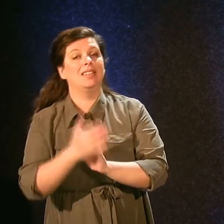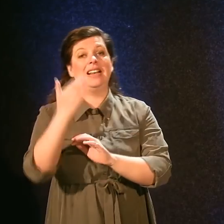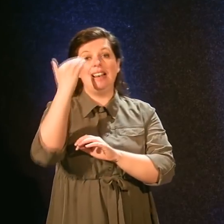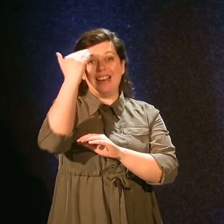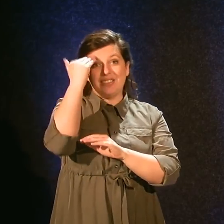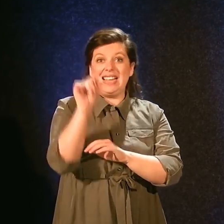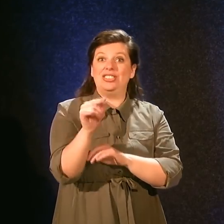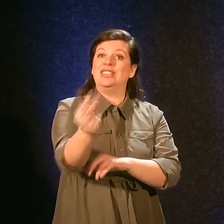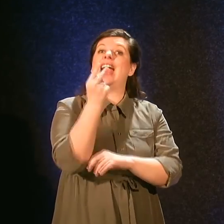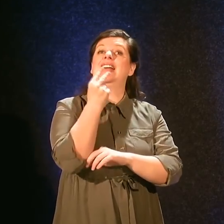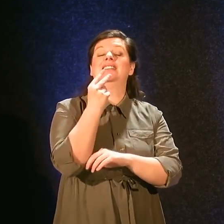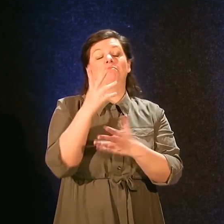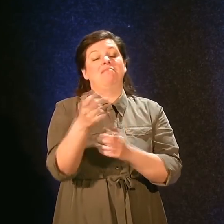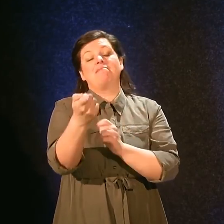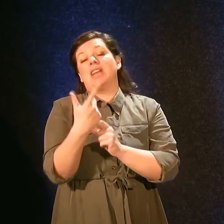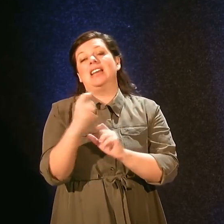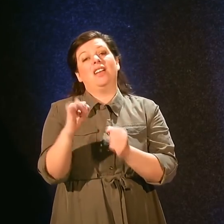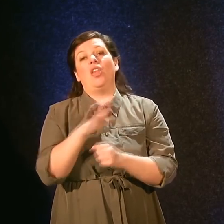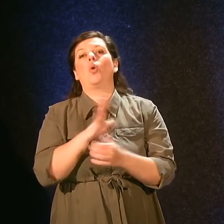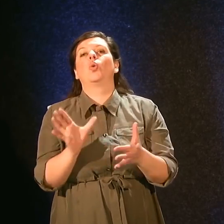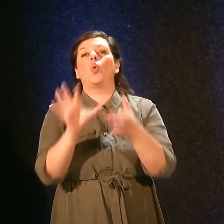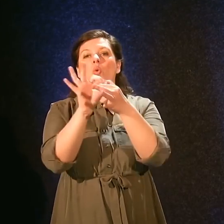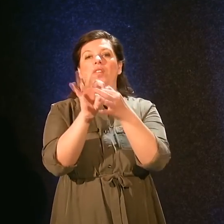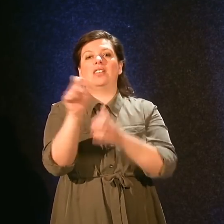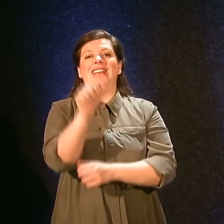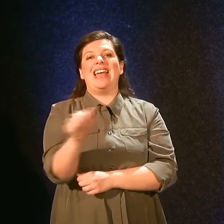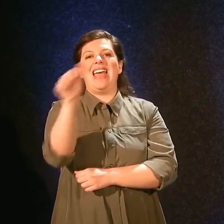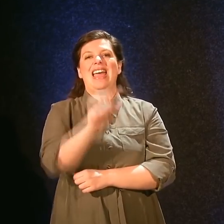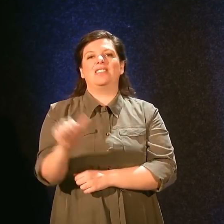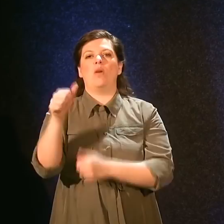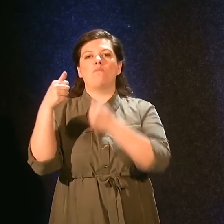kijkt. En natuurlijk kan je ons ook mailen. contact@mozaïek033 of